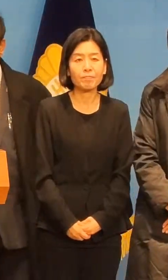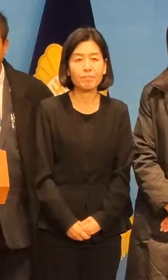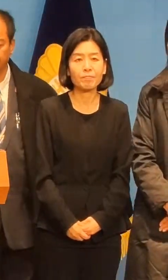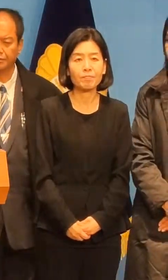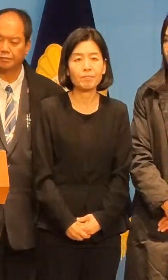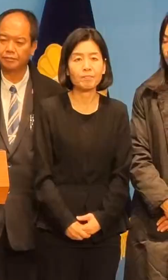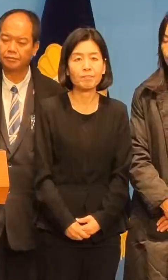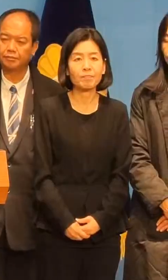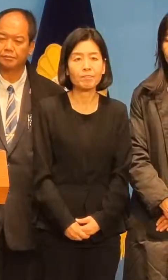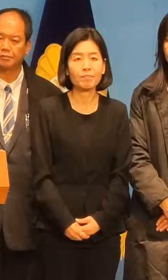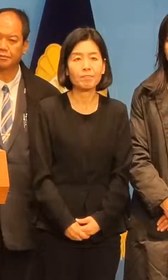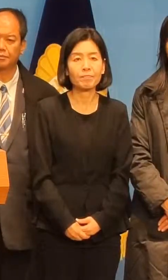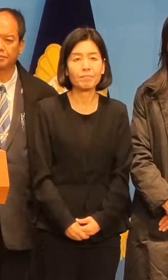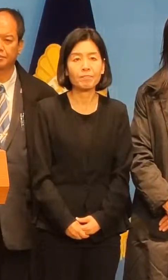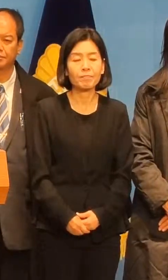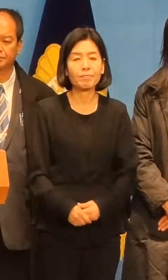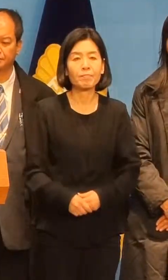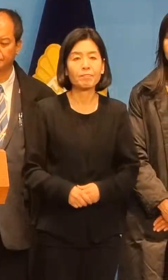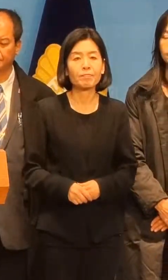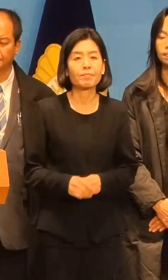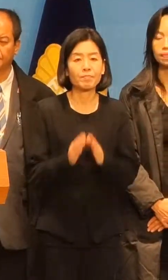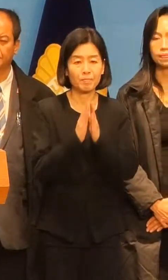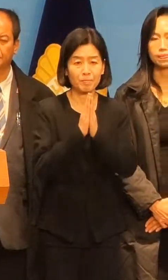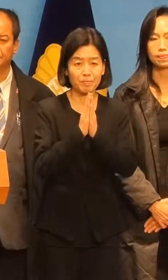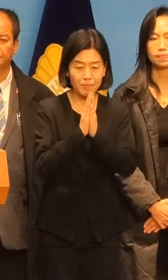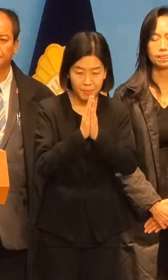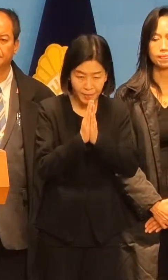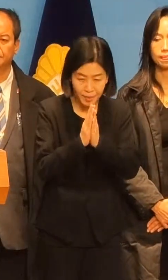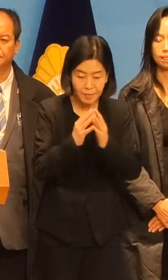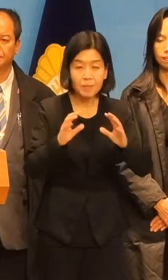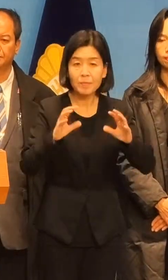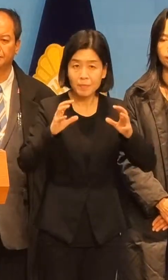예, 우리 미얀마의